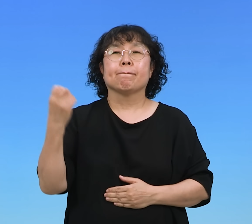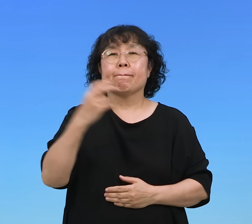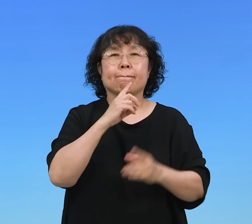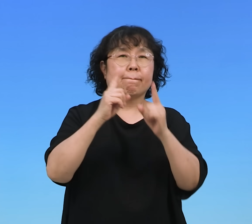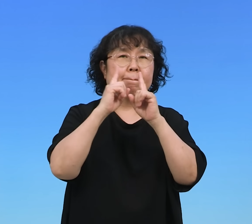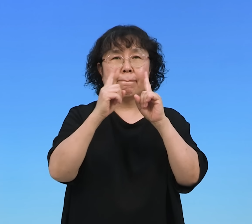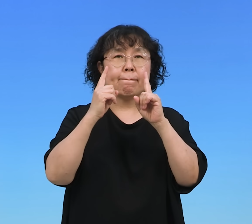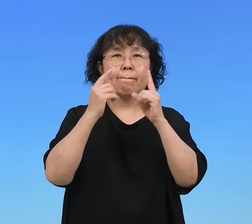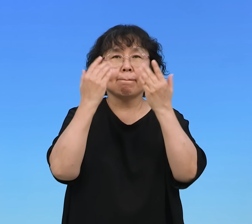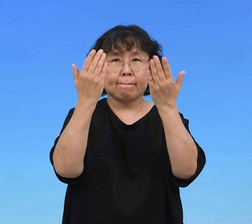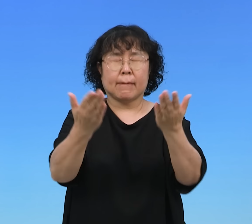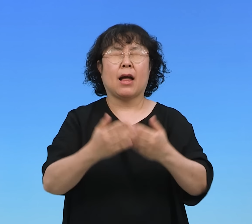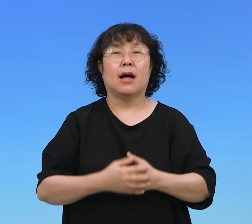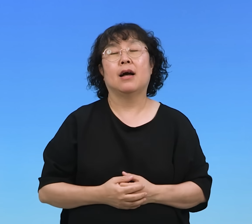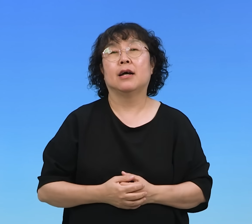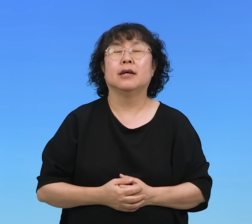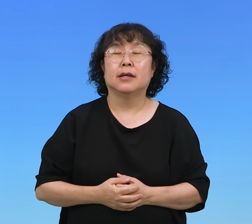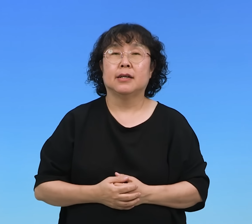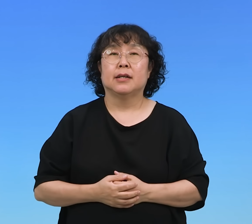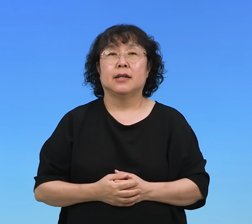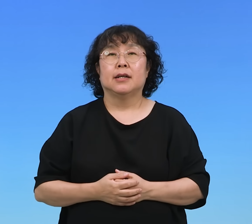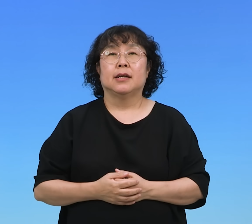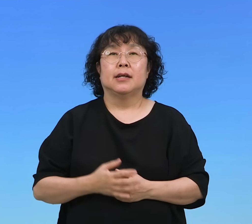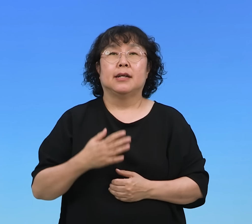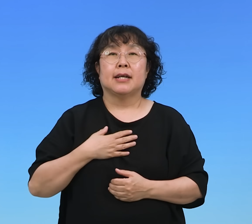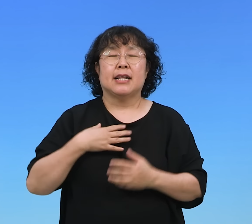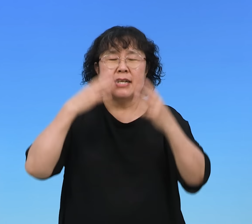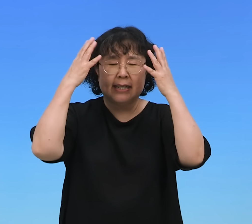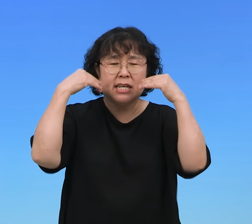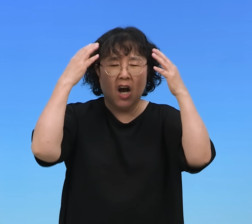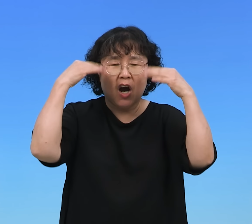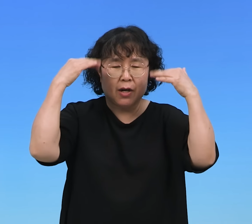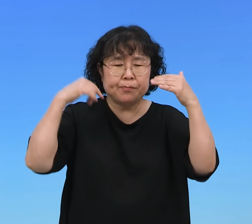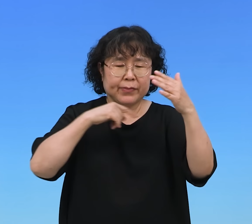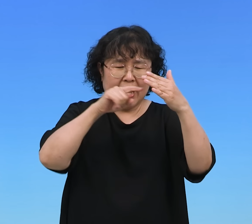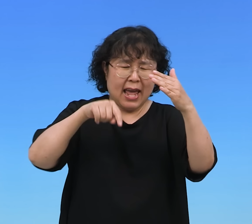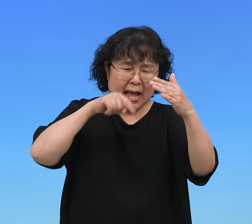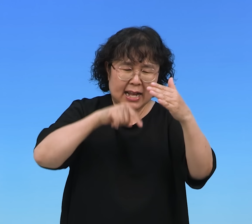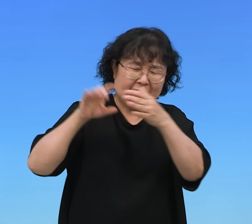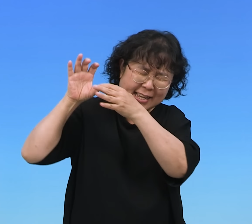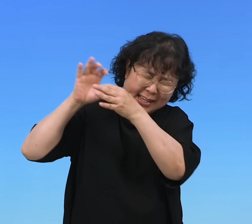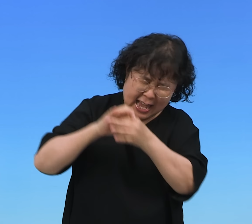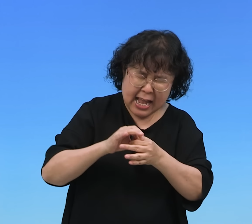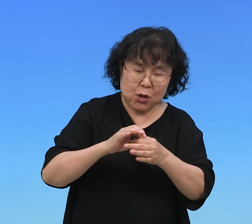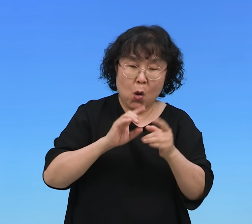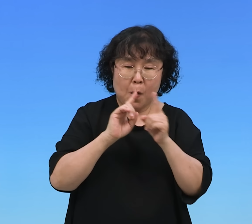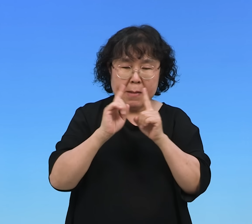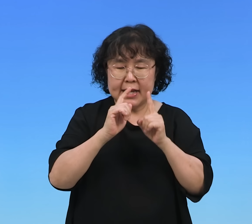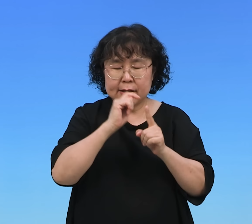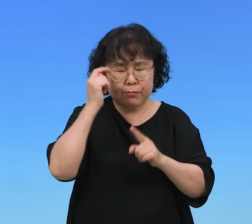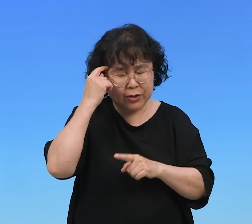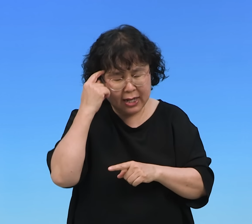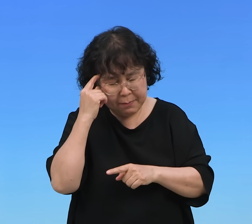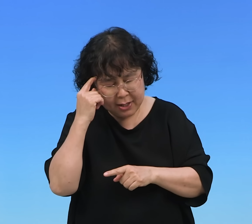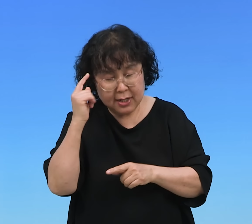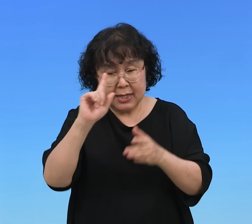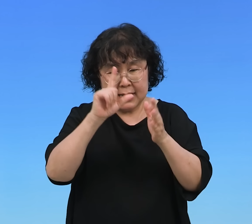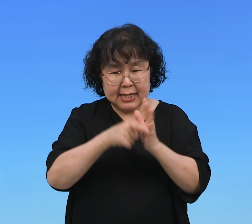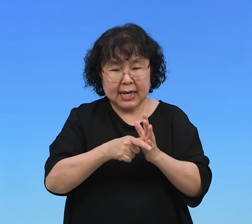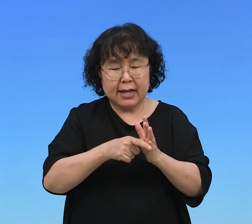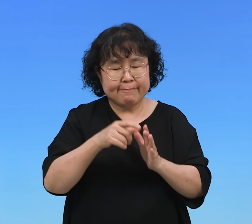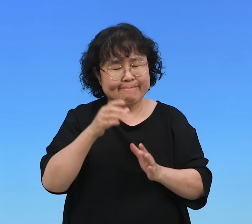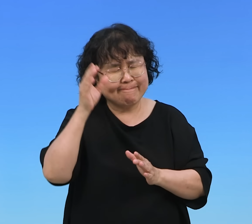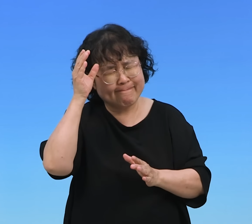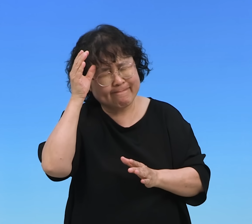다시 말씀드립니다. 여러분 내내 이 말씀을 묵상하면서 저는 이 시간을 기다렸습니다.